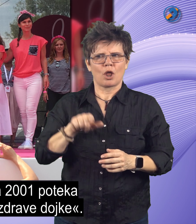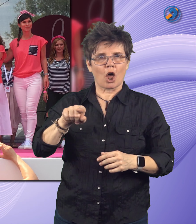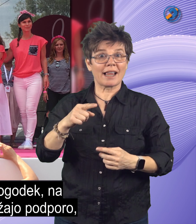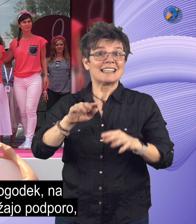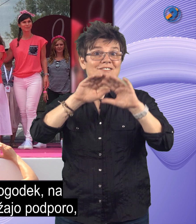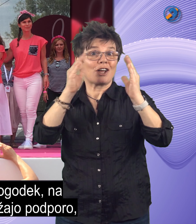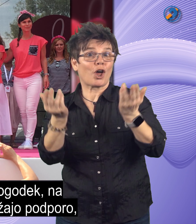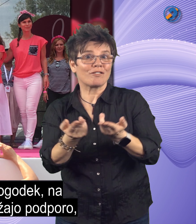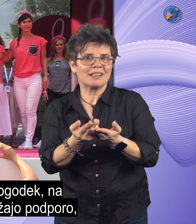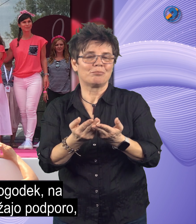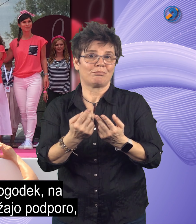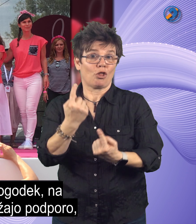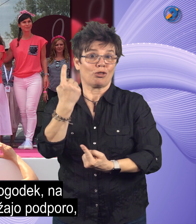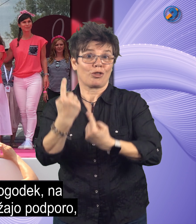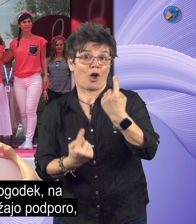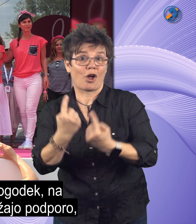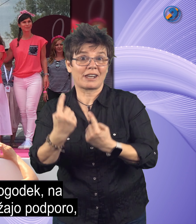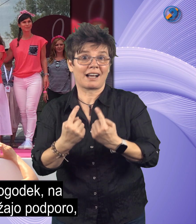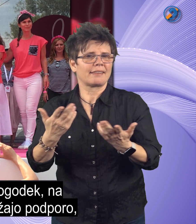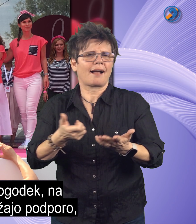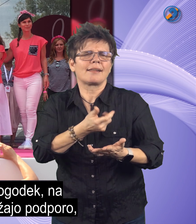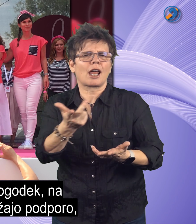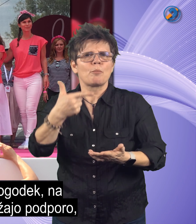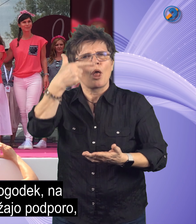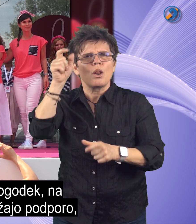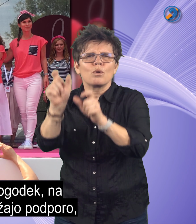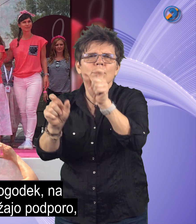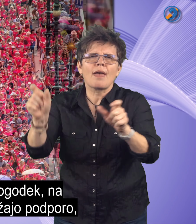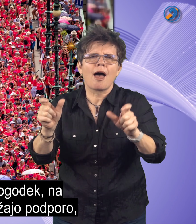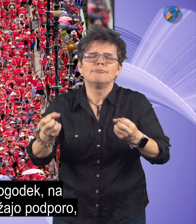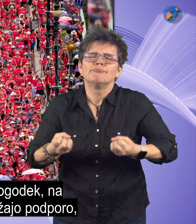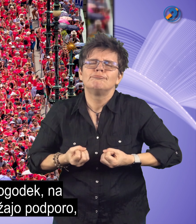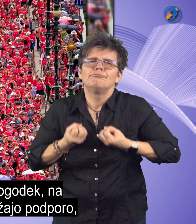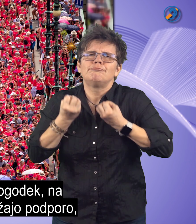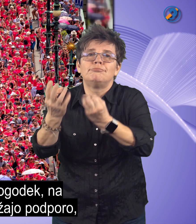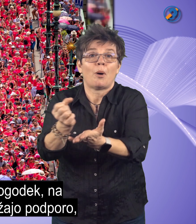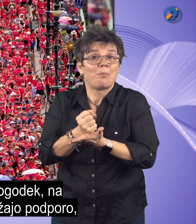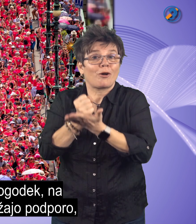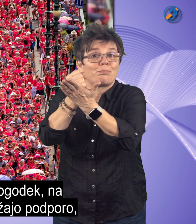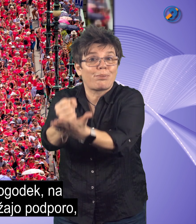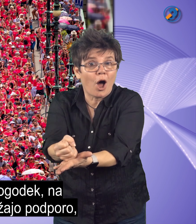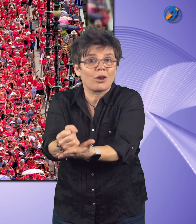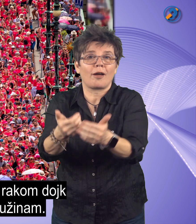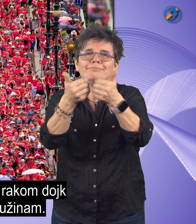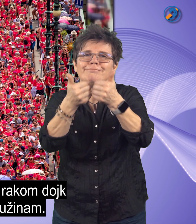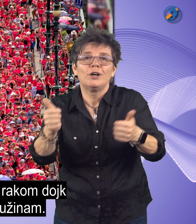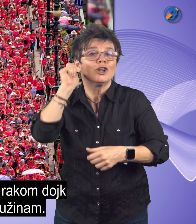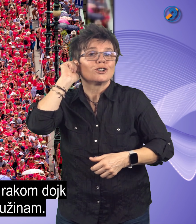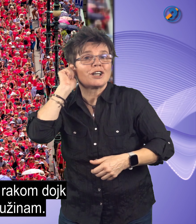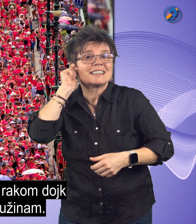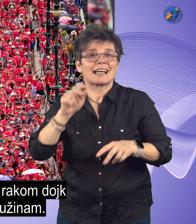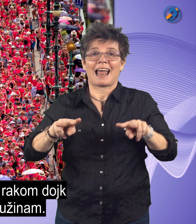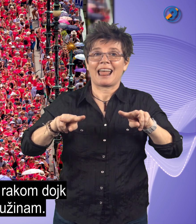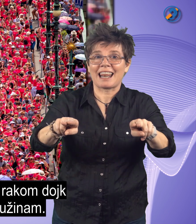To je svetovni dogodek, na katerem ljudje izražajo podporo, zlasti ženskam z rakom dojk in